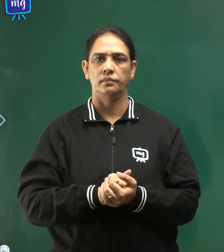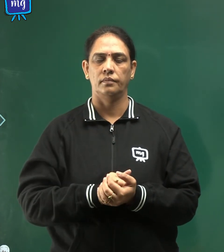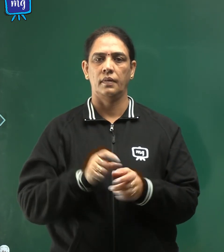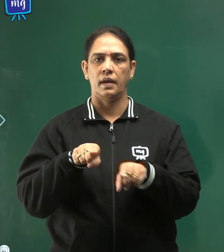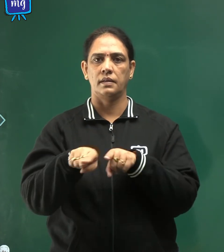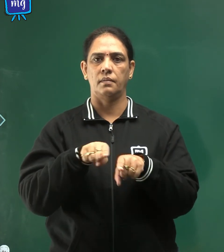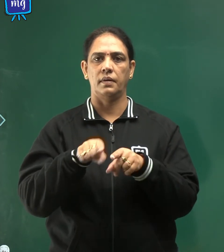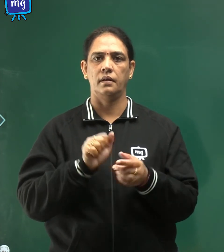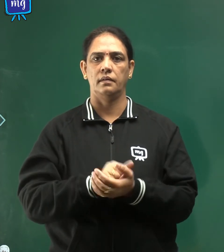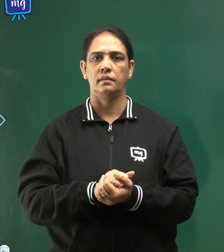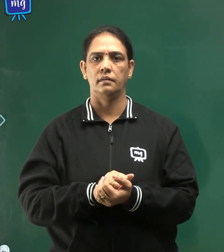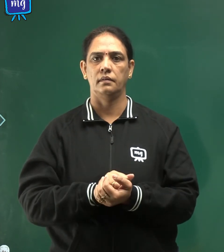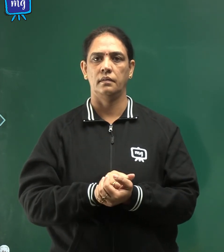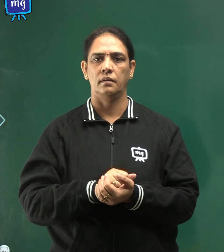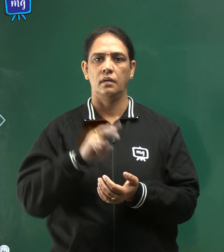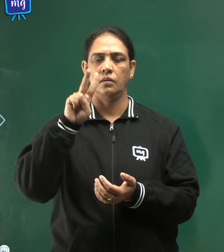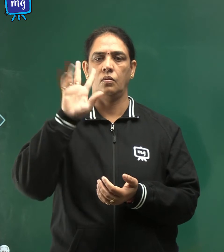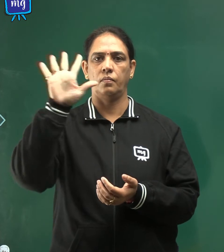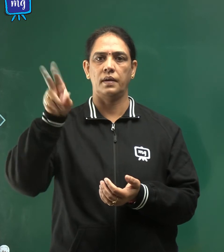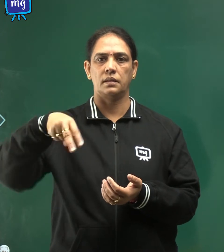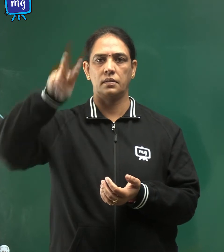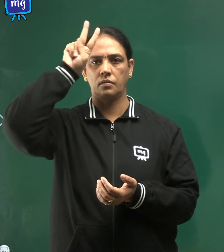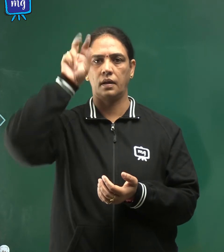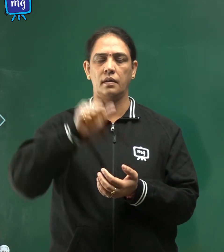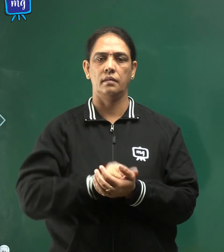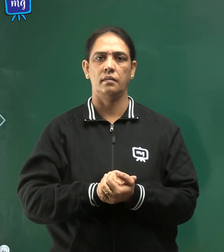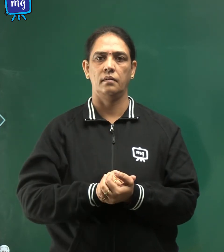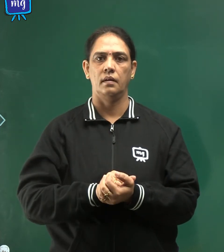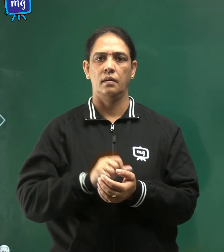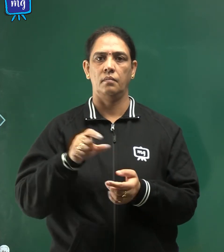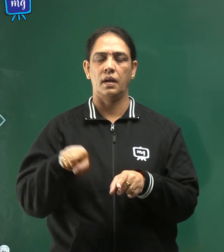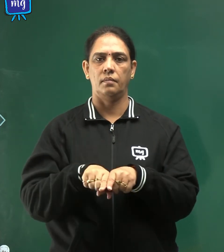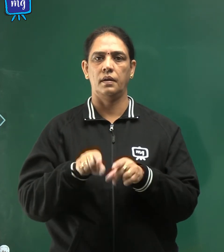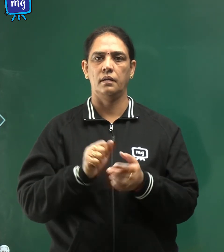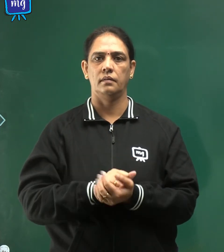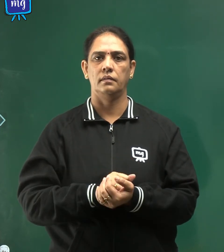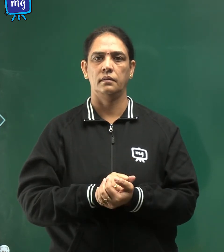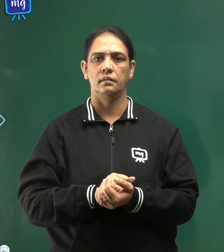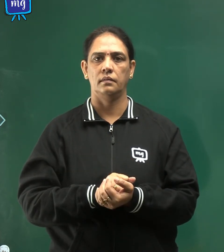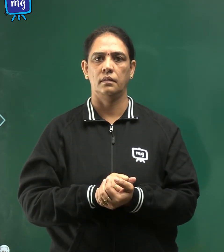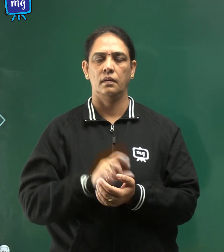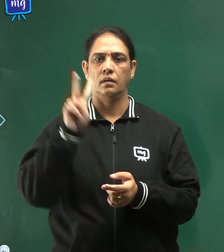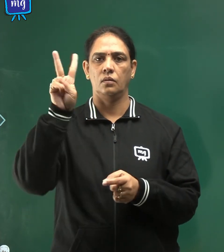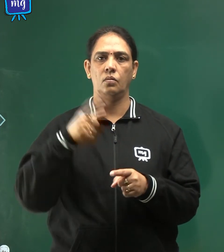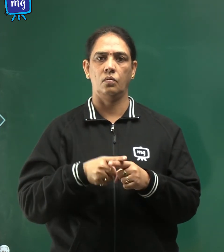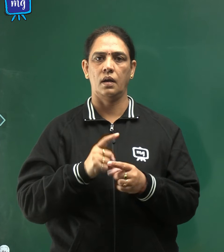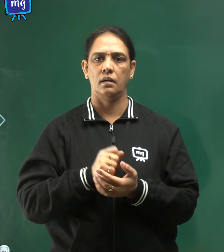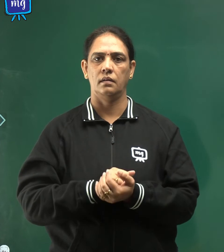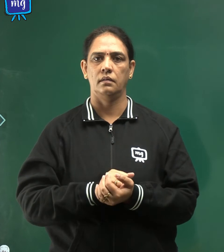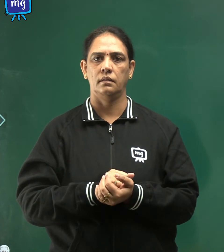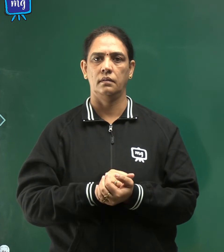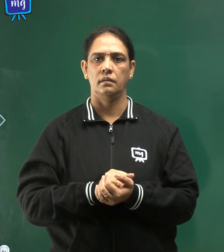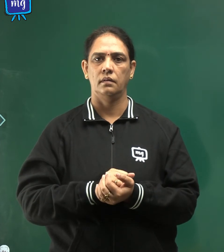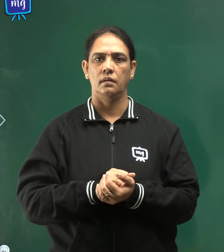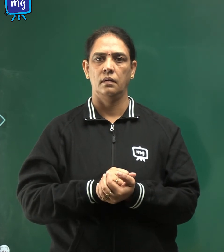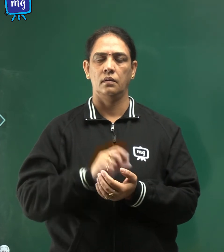उदाहरण 25 का स्क्वायर बराबर 2 गुणा